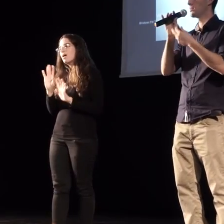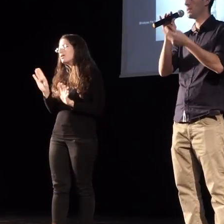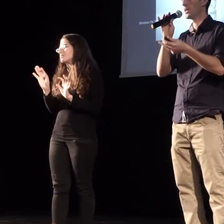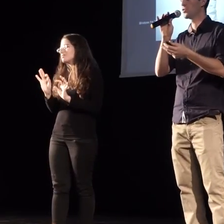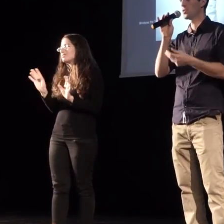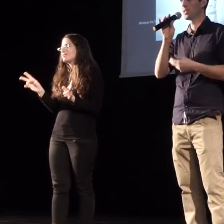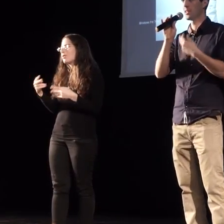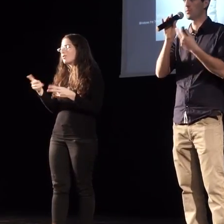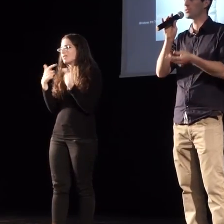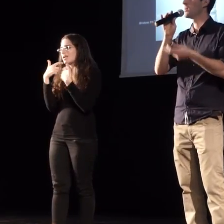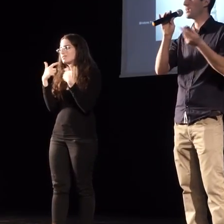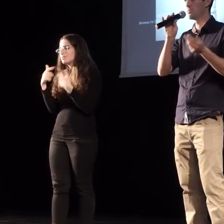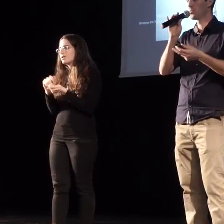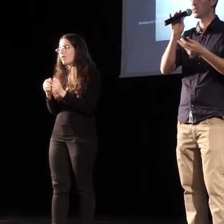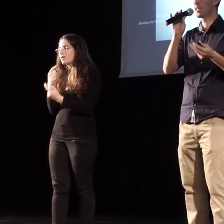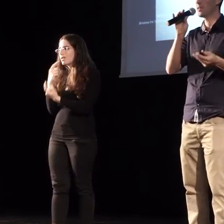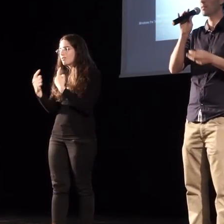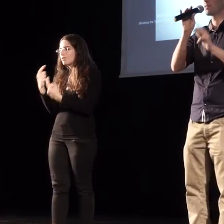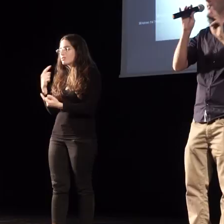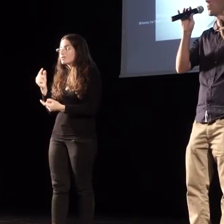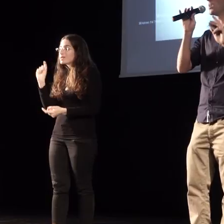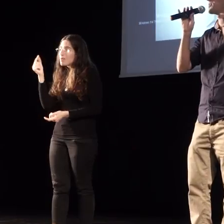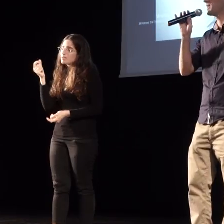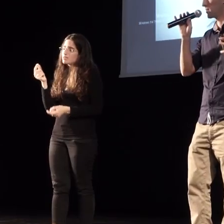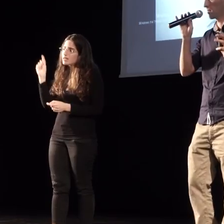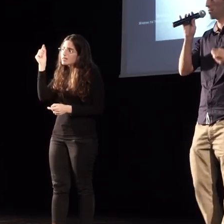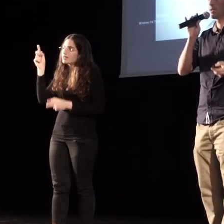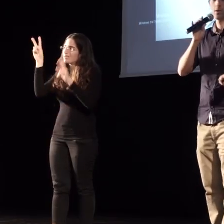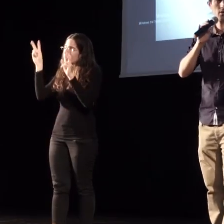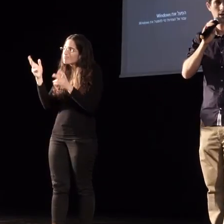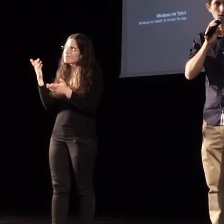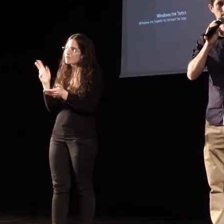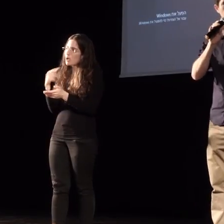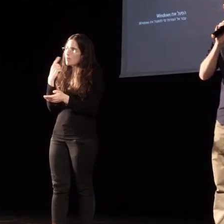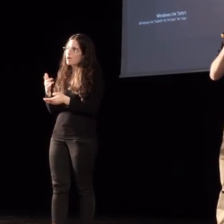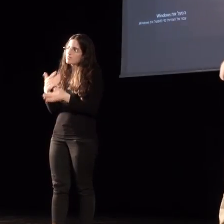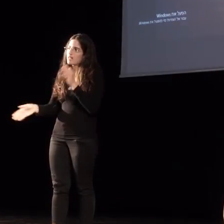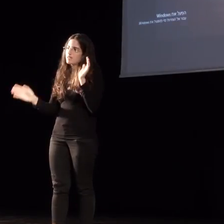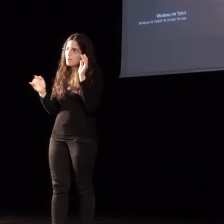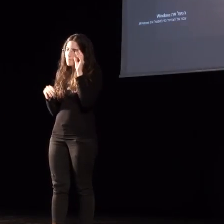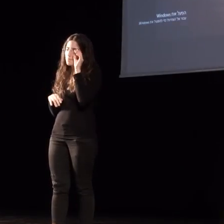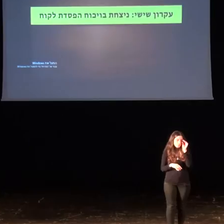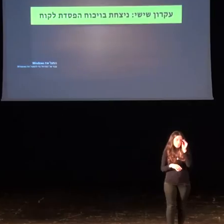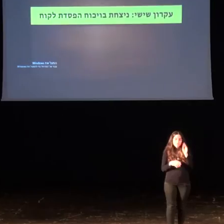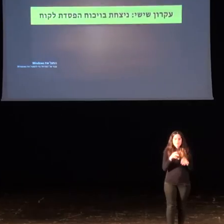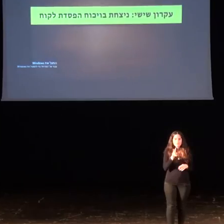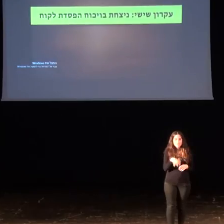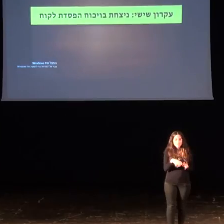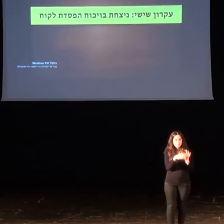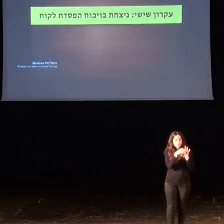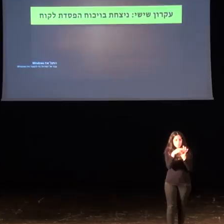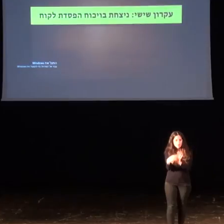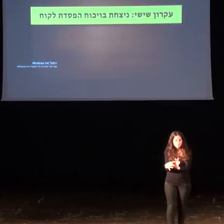יכולת להסביר, אין שום יכולת להידברות, כמעט, זה מאוד מאוד נדיר, כביכול הפסדתם, אוקיי? Okay? יש